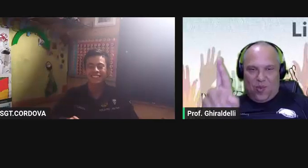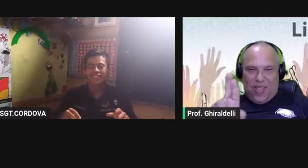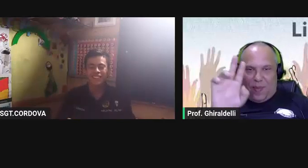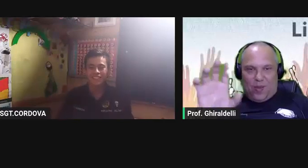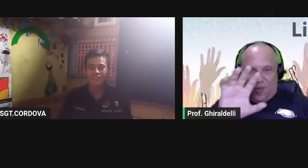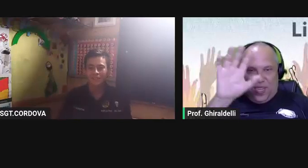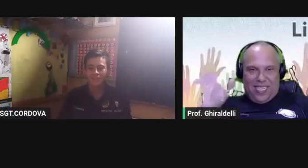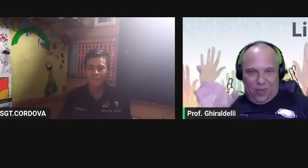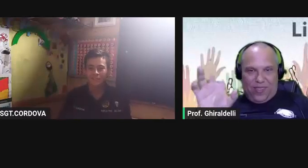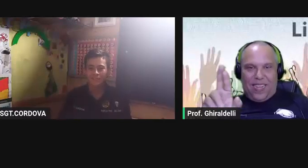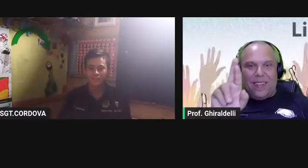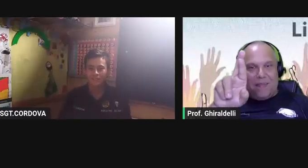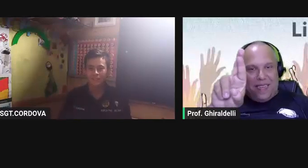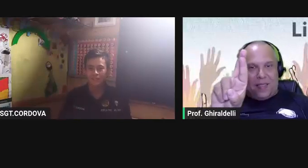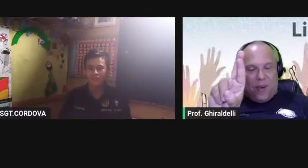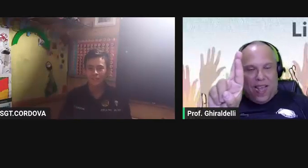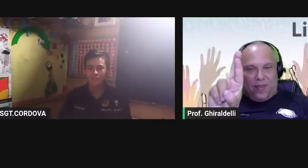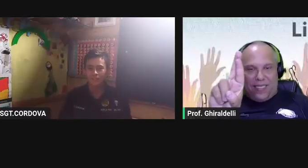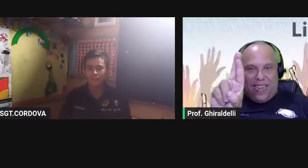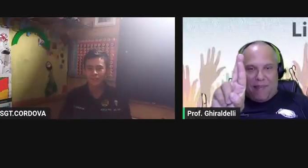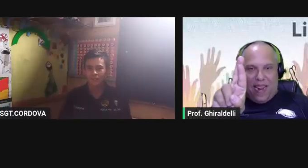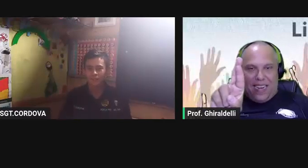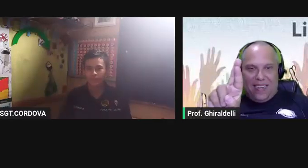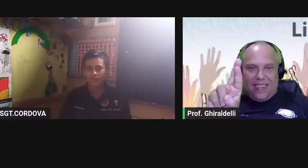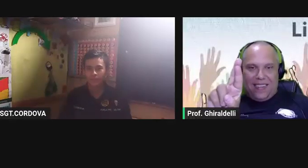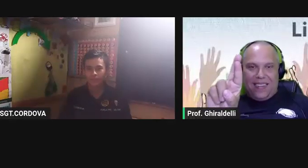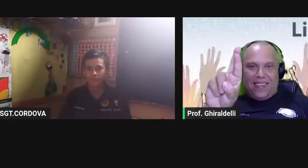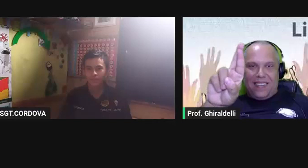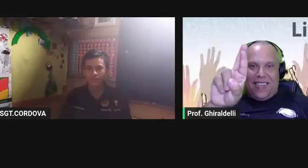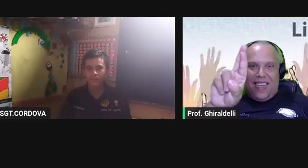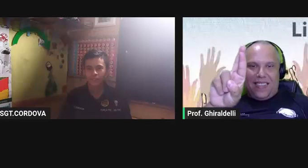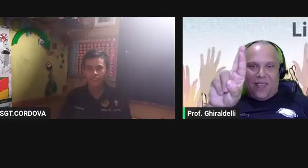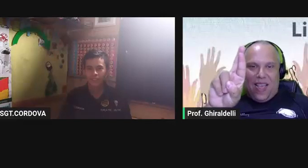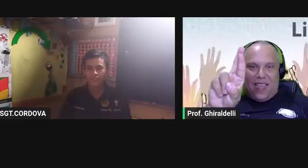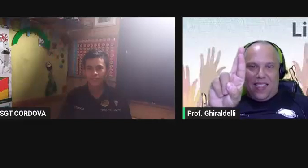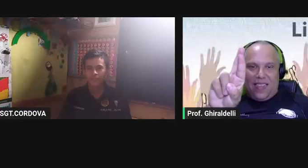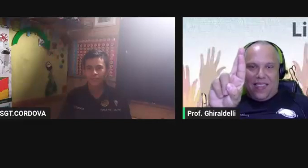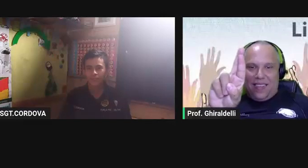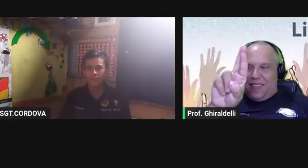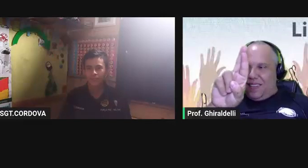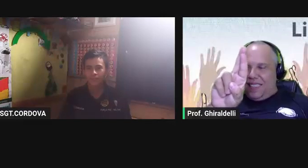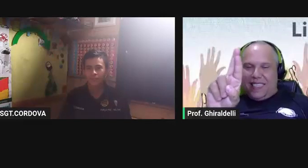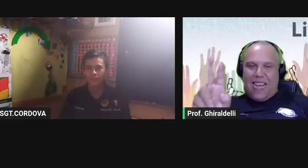também o simbolismo, né? Mas pra você lembrar, né? Seria isso. R. De